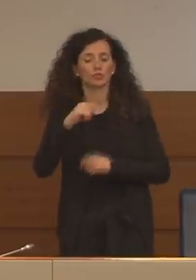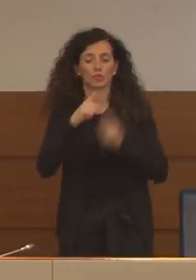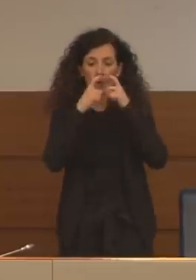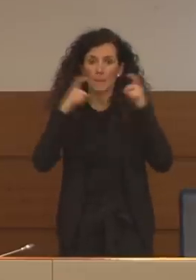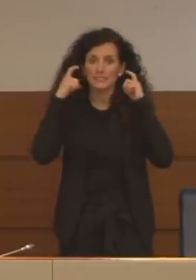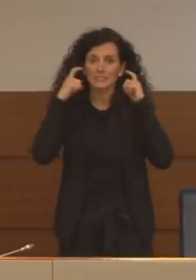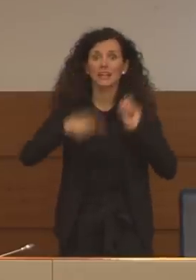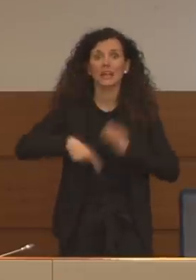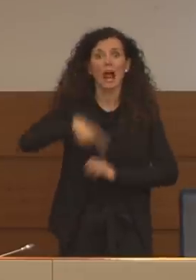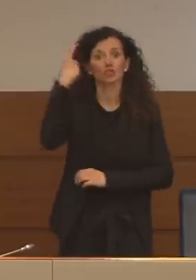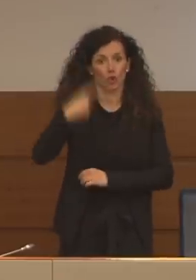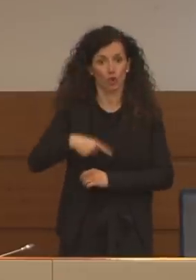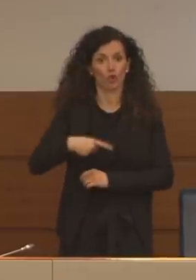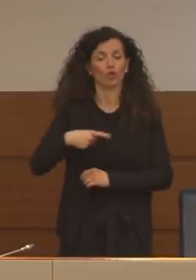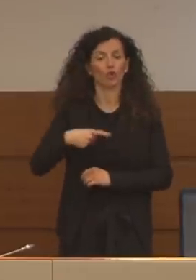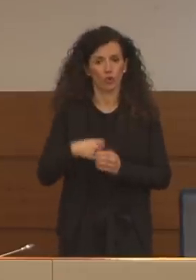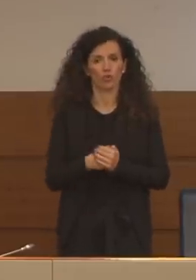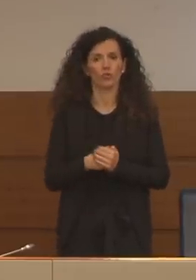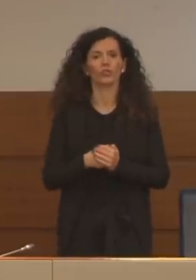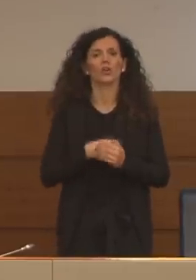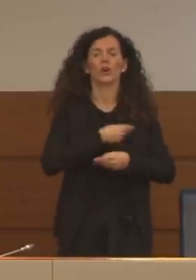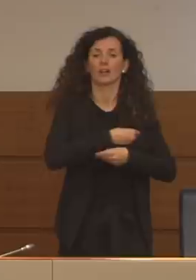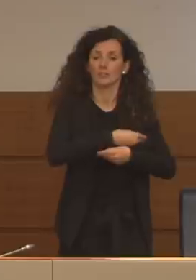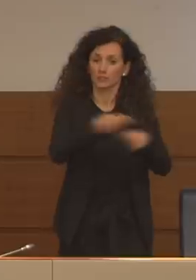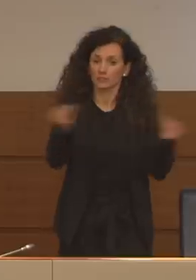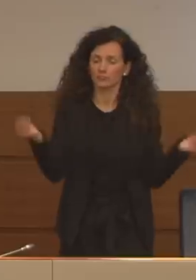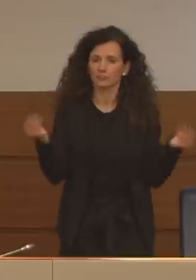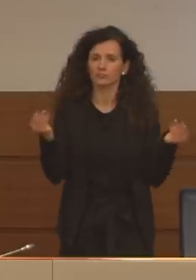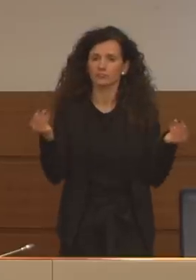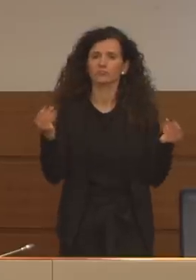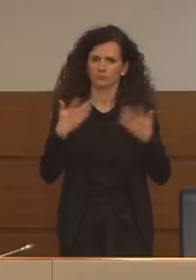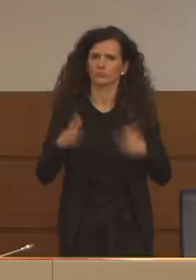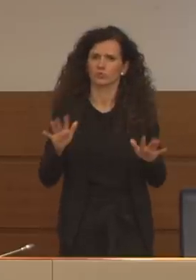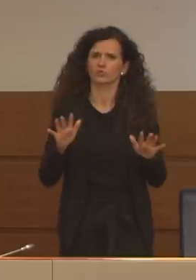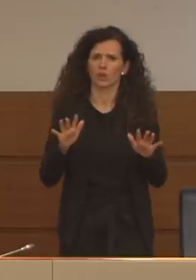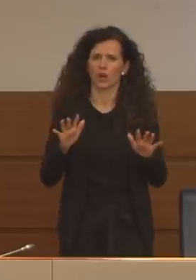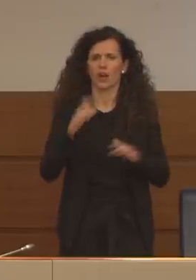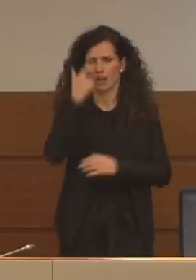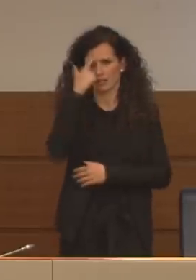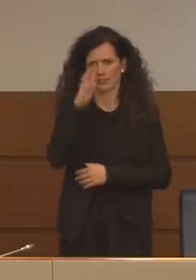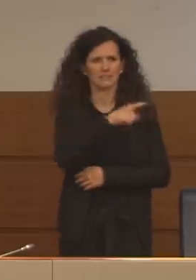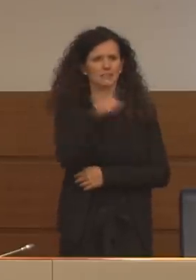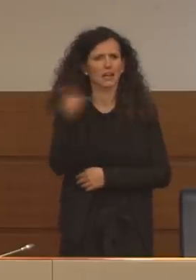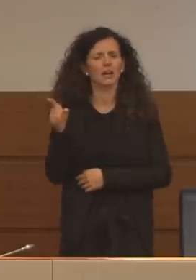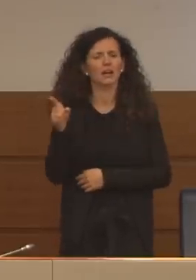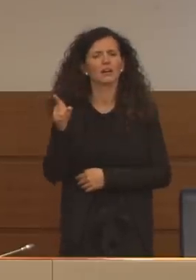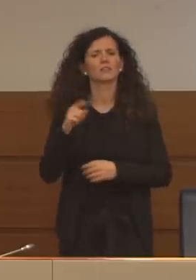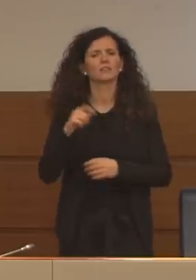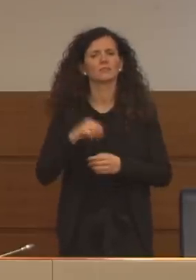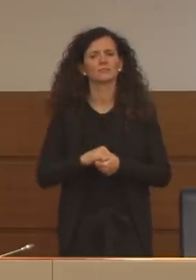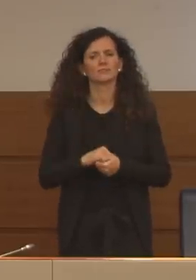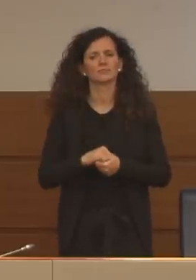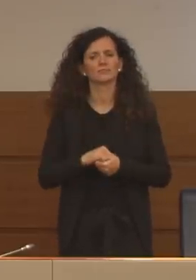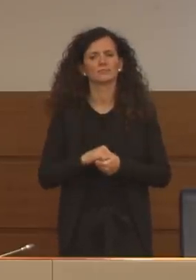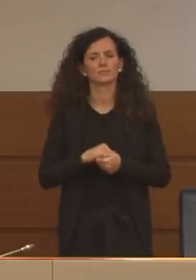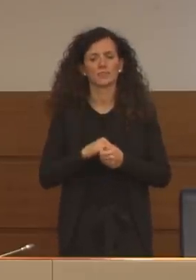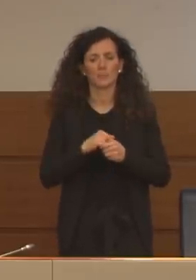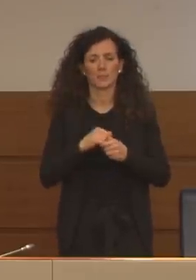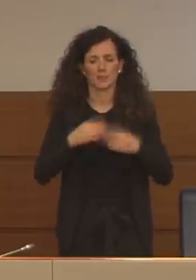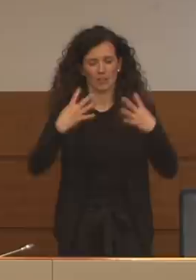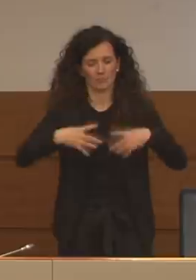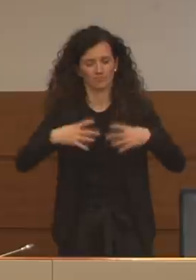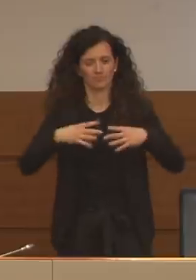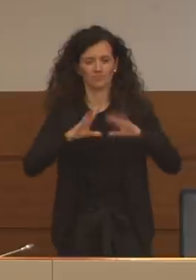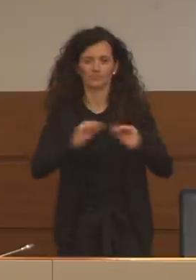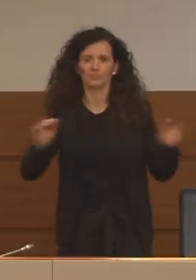giorno e sono stati distribuiti sono in come sapete i ventilatori